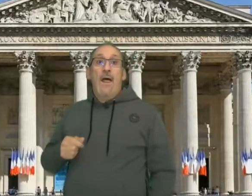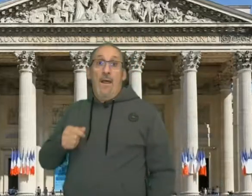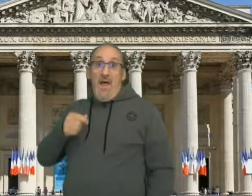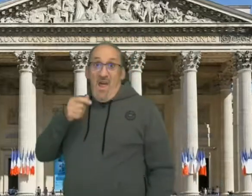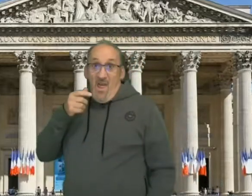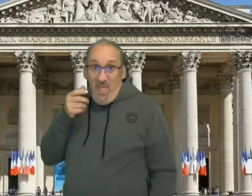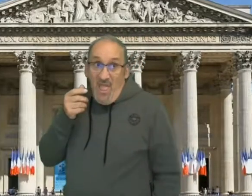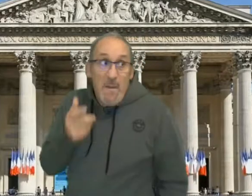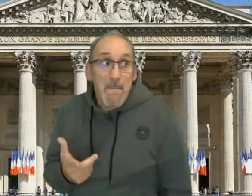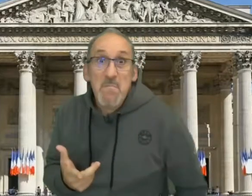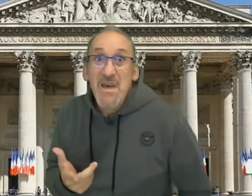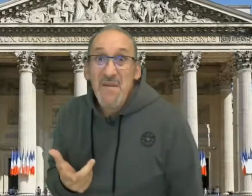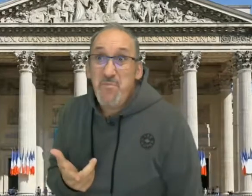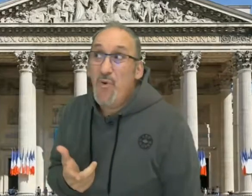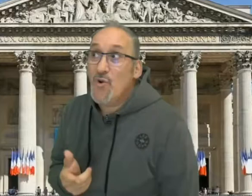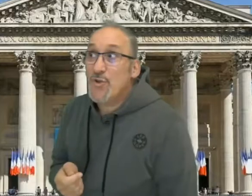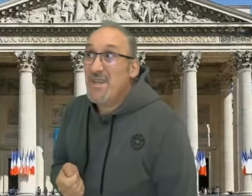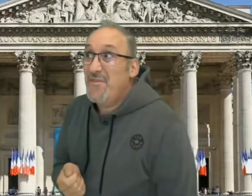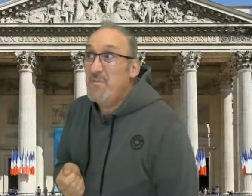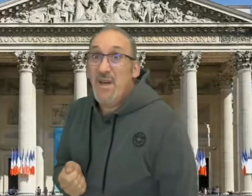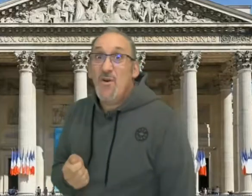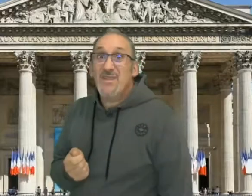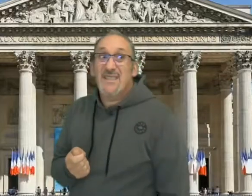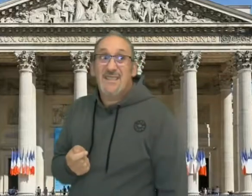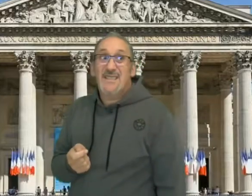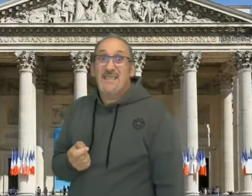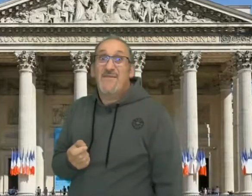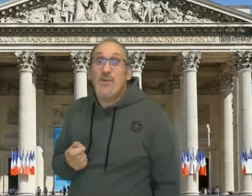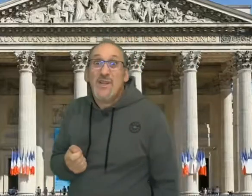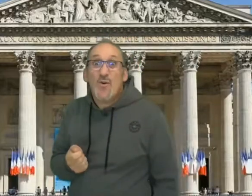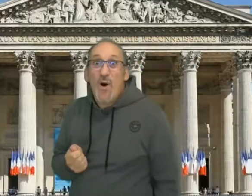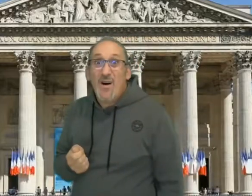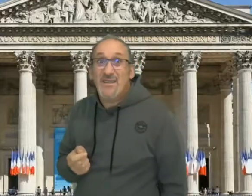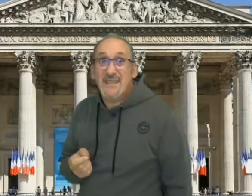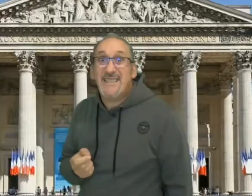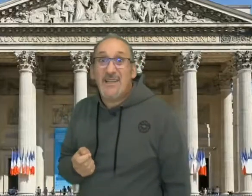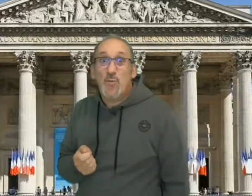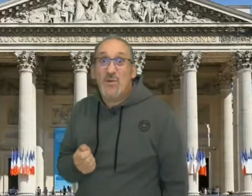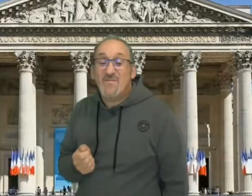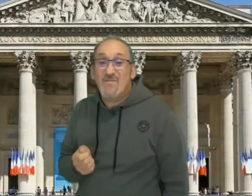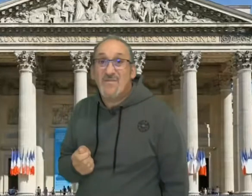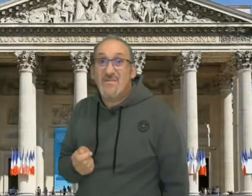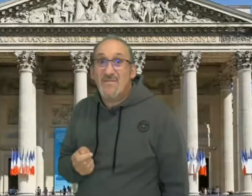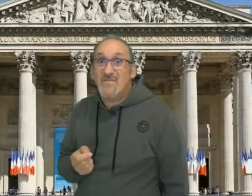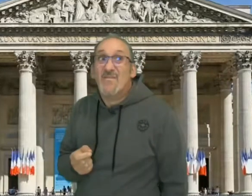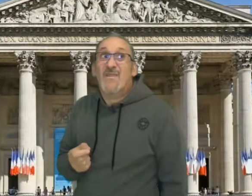parlé. » Mais pour Joséphine Baker, ça va donner quoi exactement ?« Mon truc